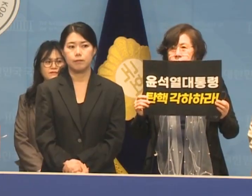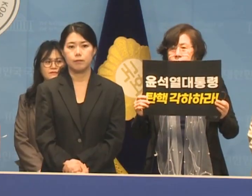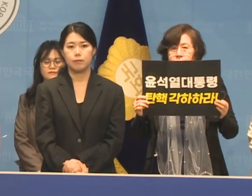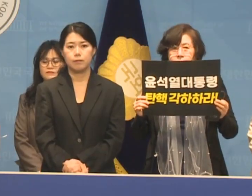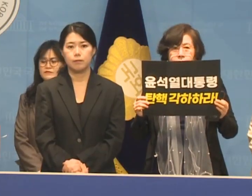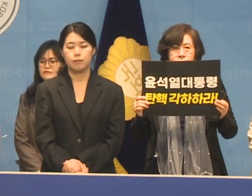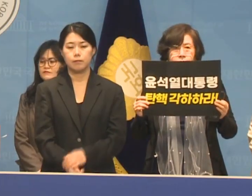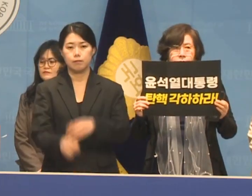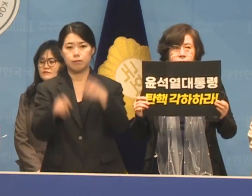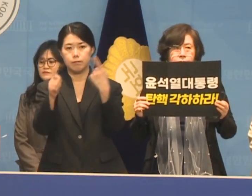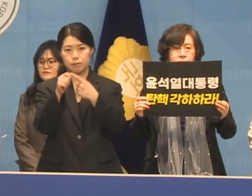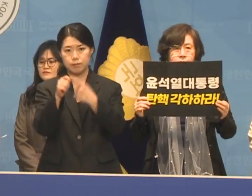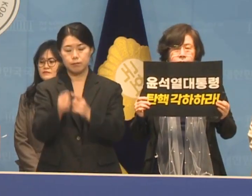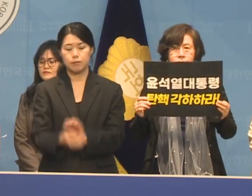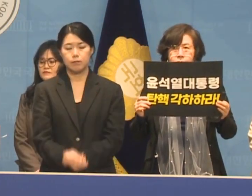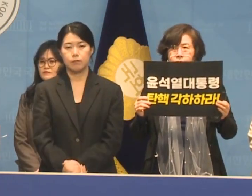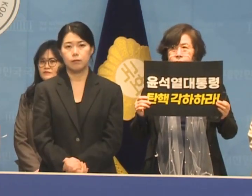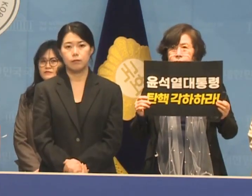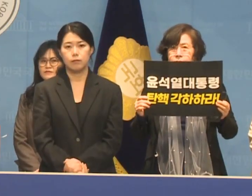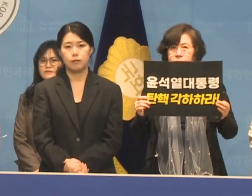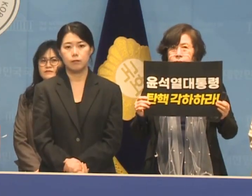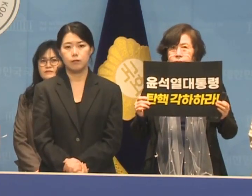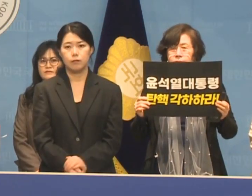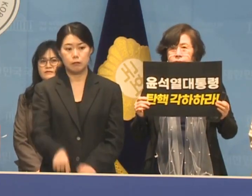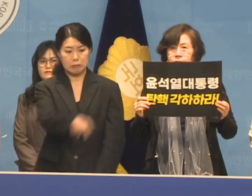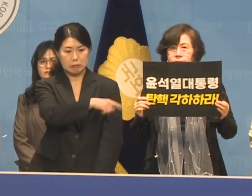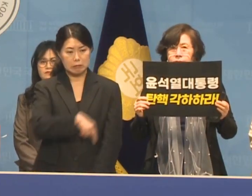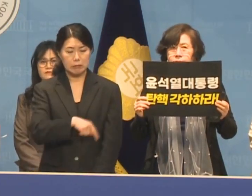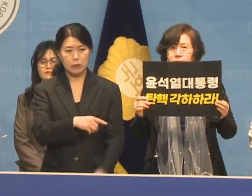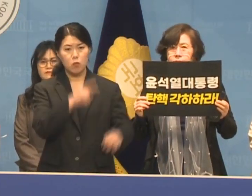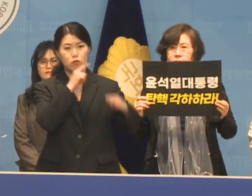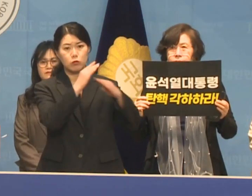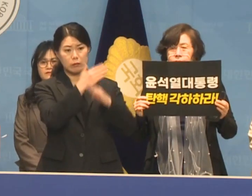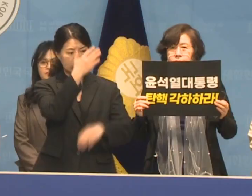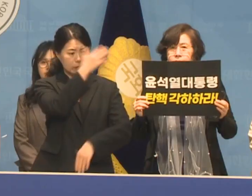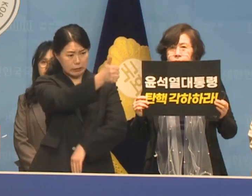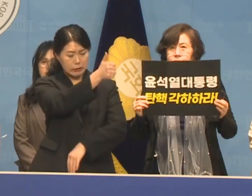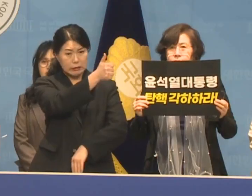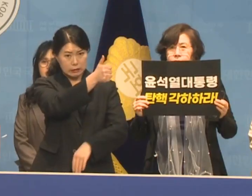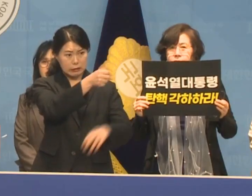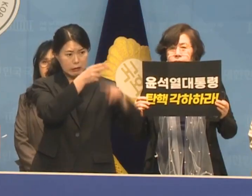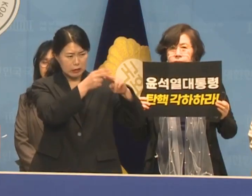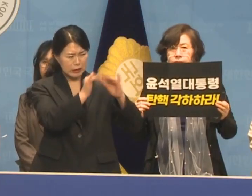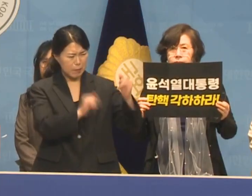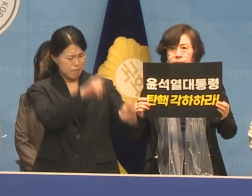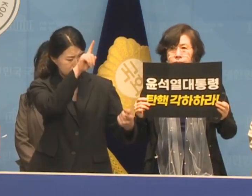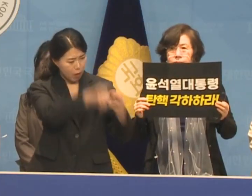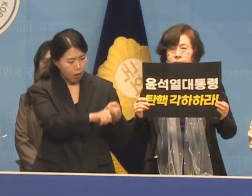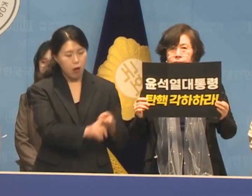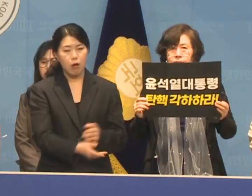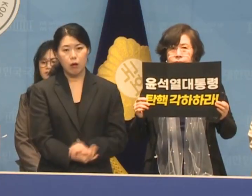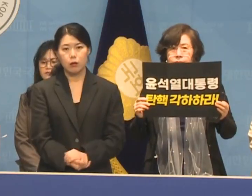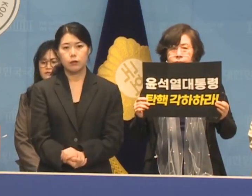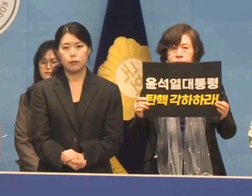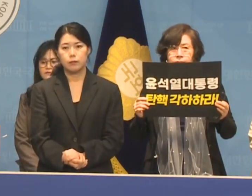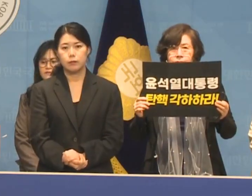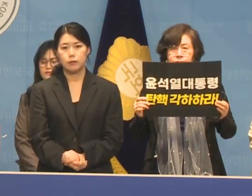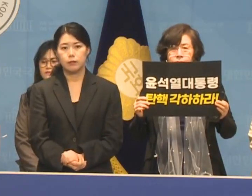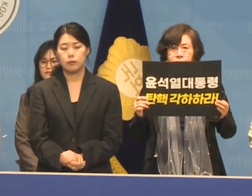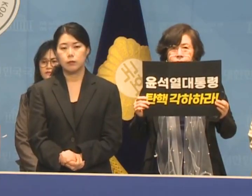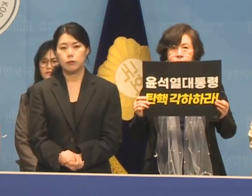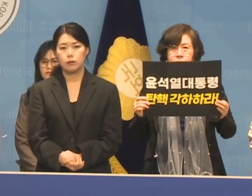그것은 첫 번째, 그들은 북한 김정은 독재자와 한편이기 때문입니다.